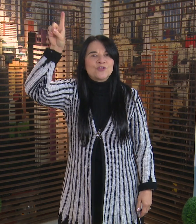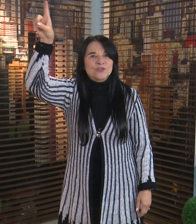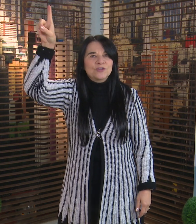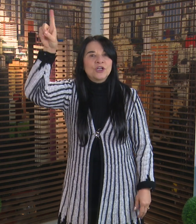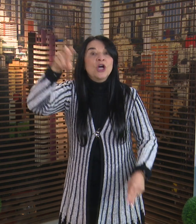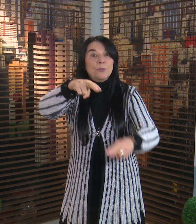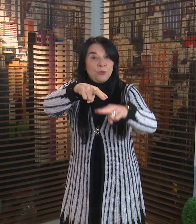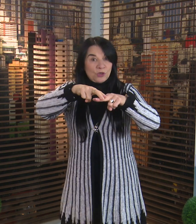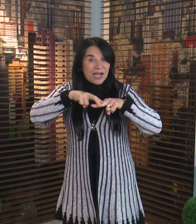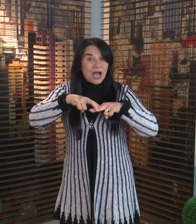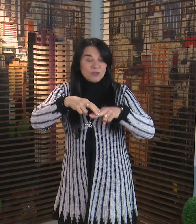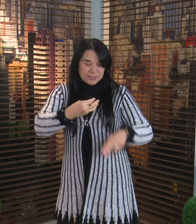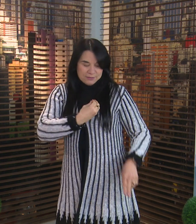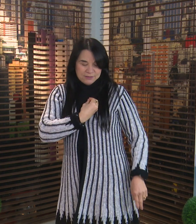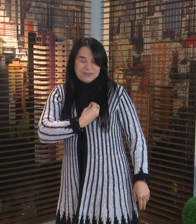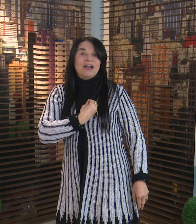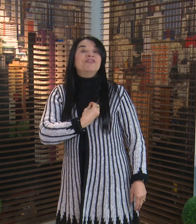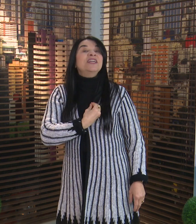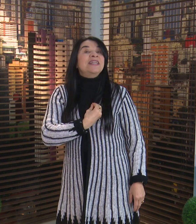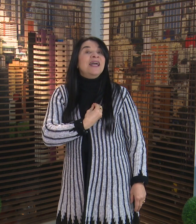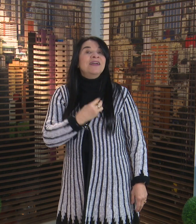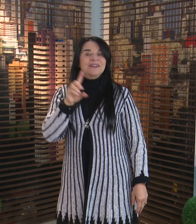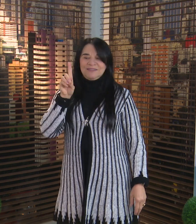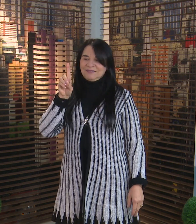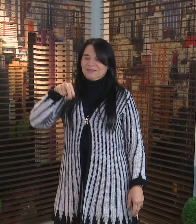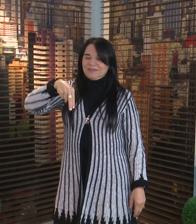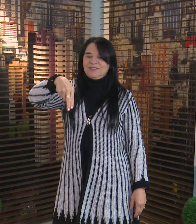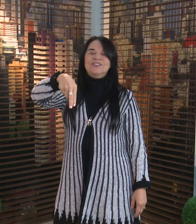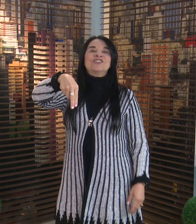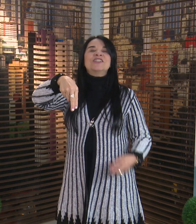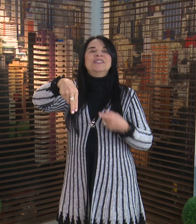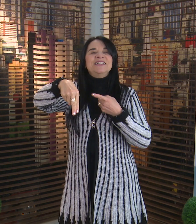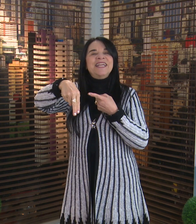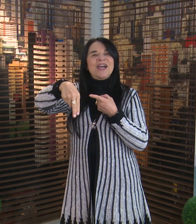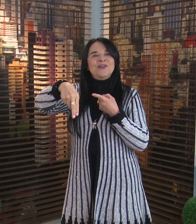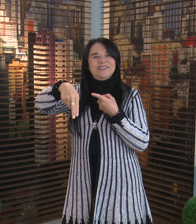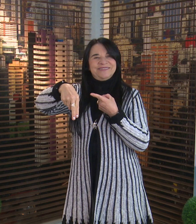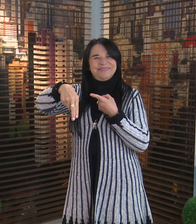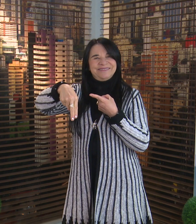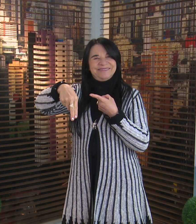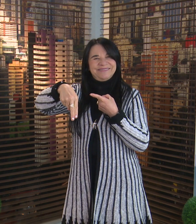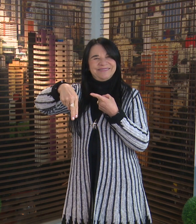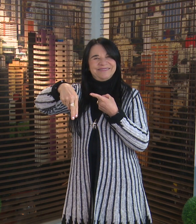Deus por causa da vida de Daniel.